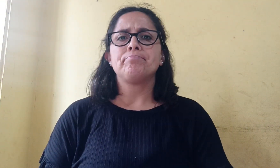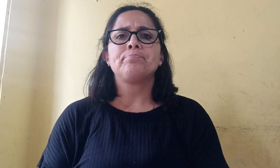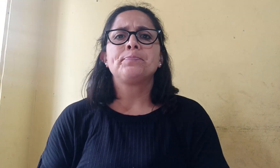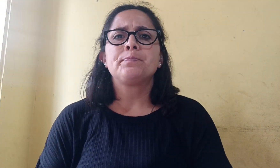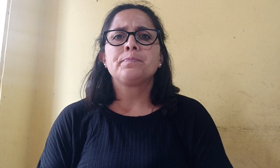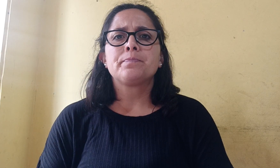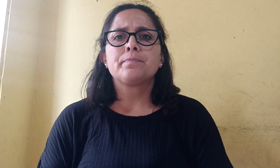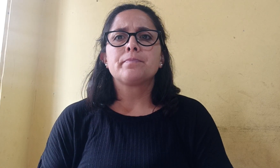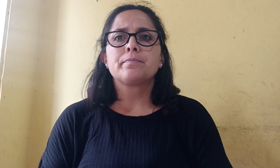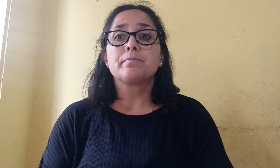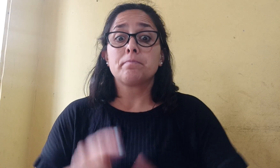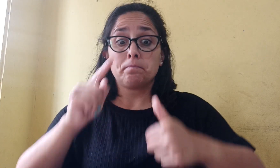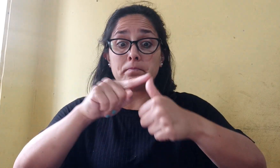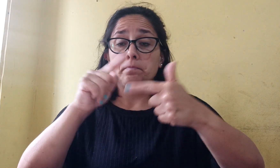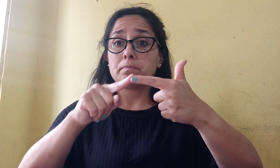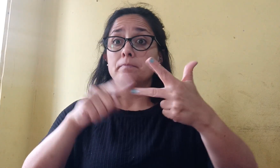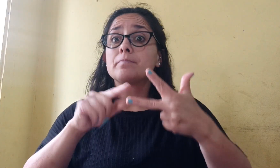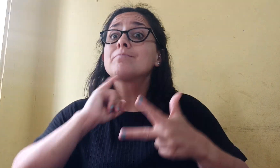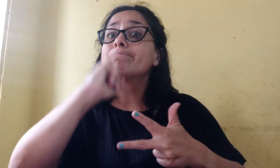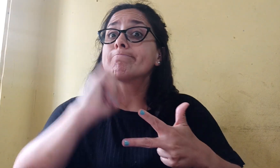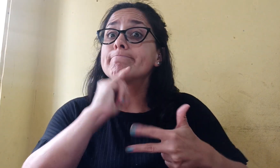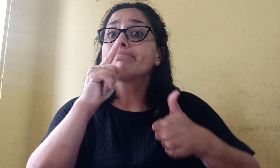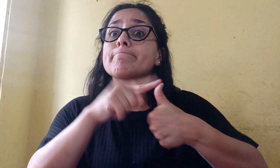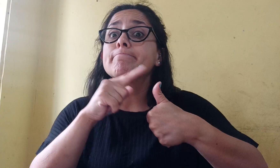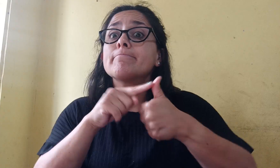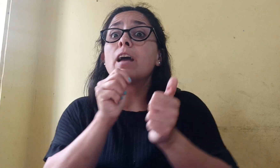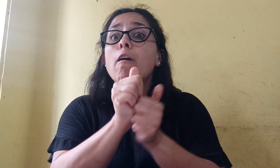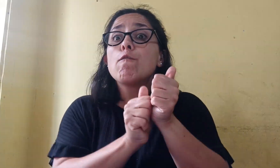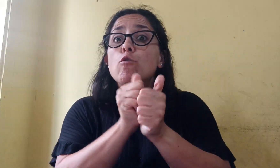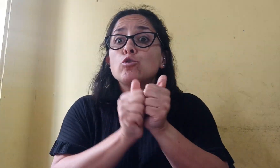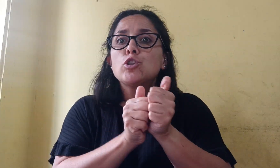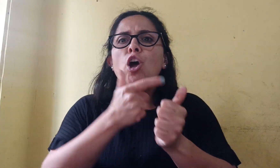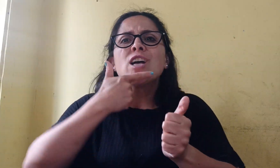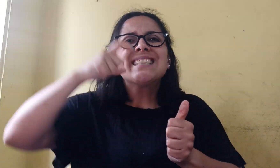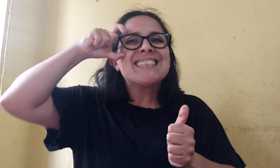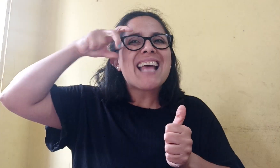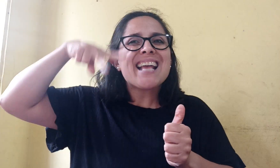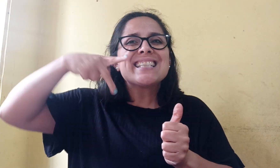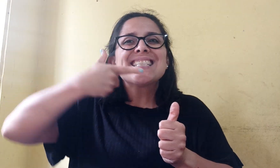Y las vamos a definir bien. Una se llama función sensitiva.